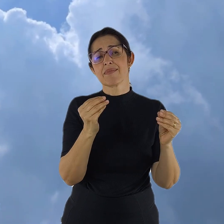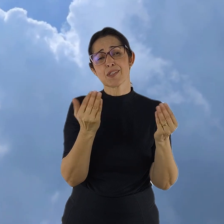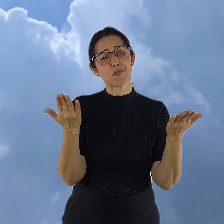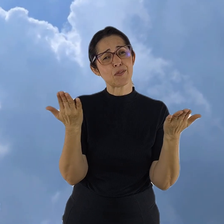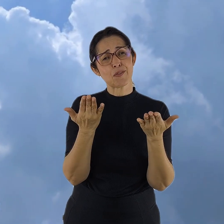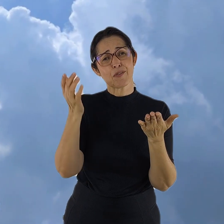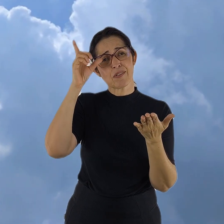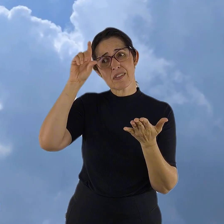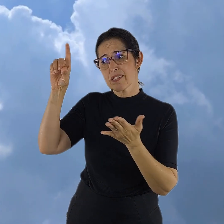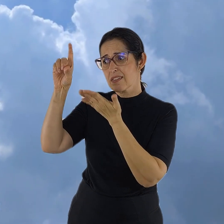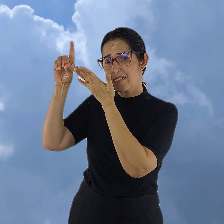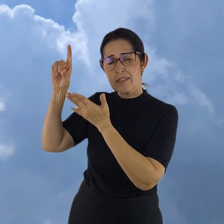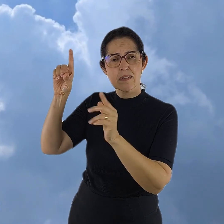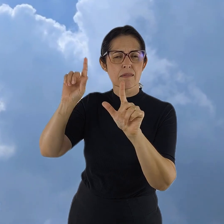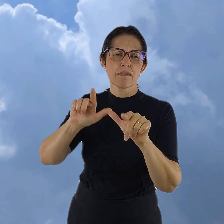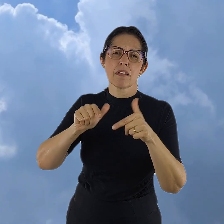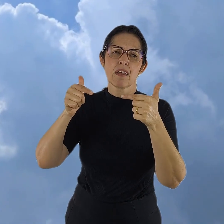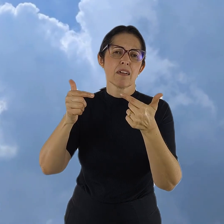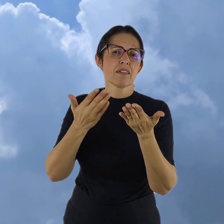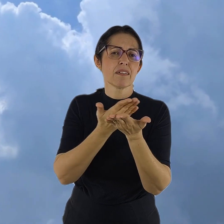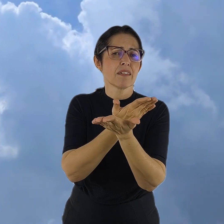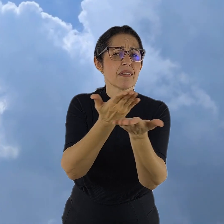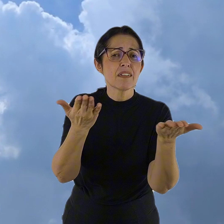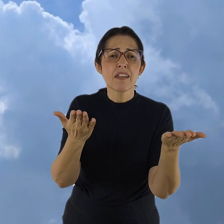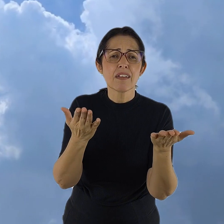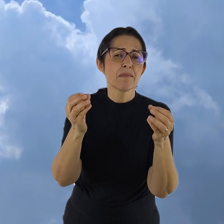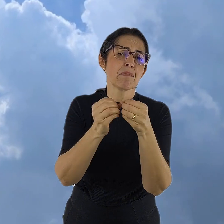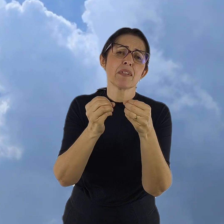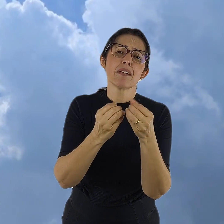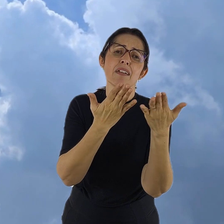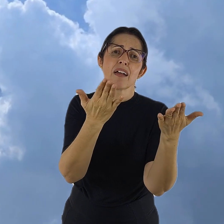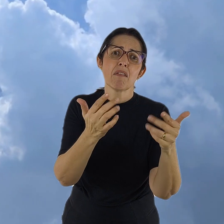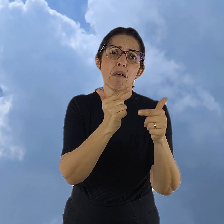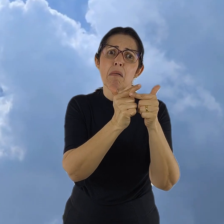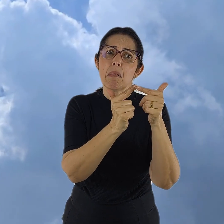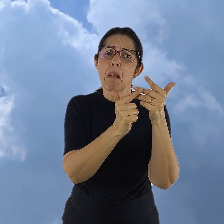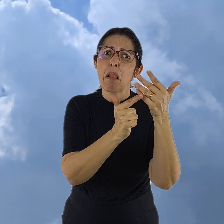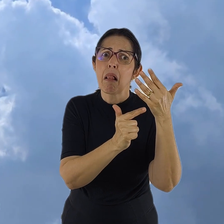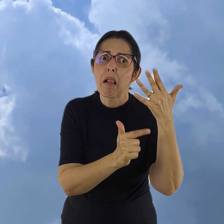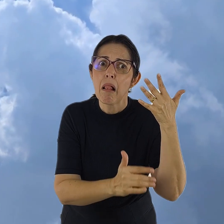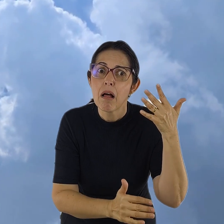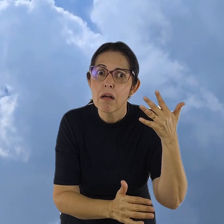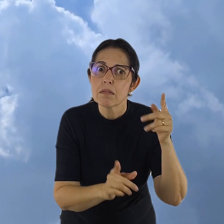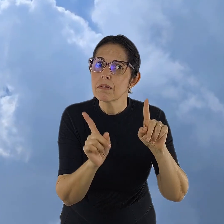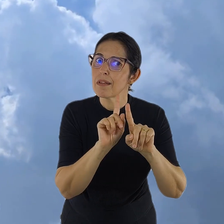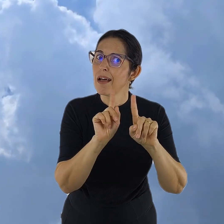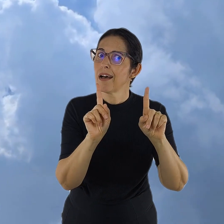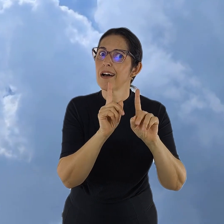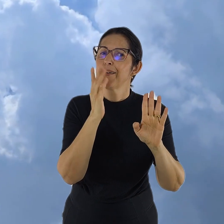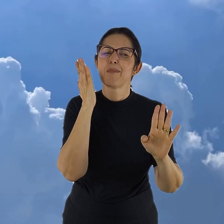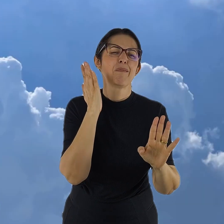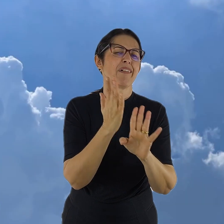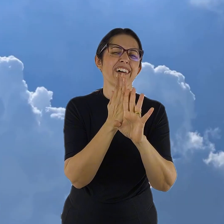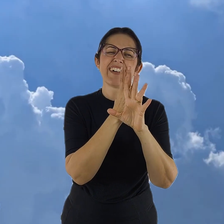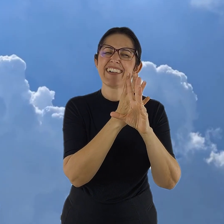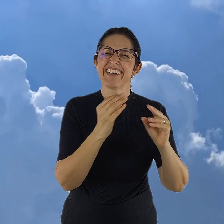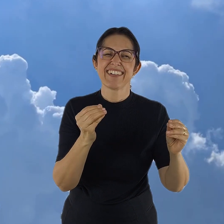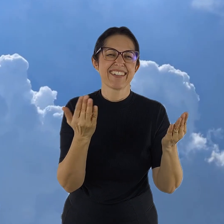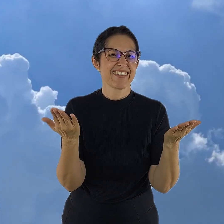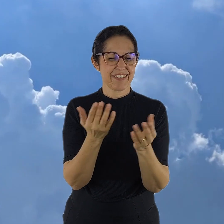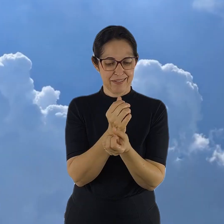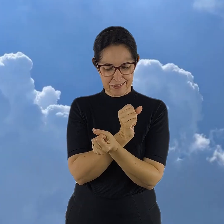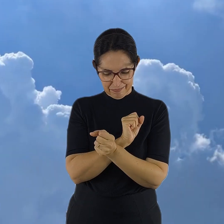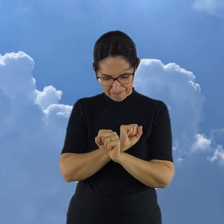abrindo os nossos olhos. Nós não vamos ser engolidos por problemas pequenos que cresceram, não. Nós vamos ser